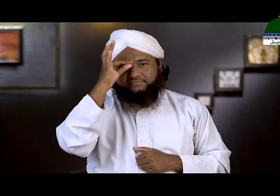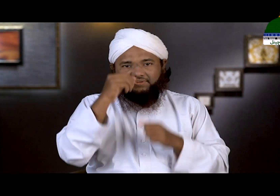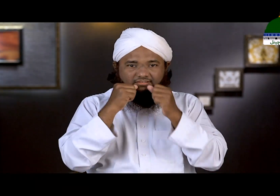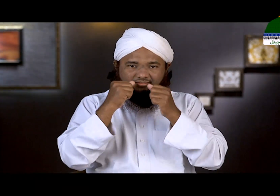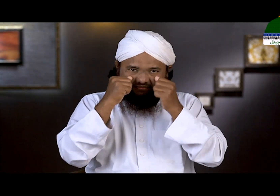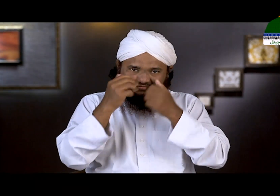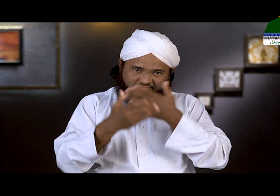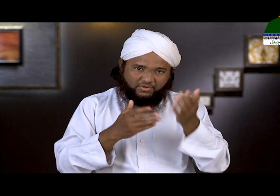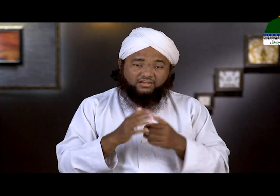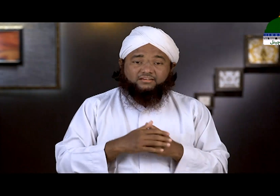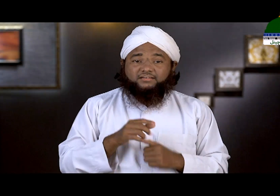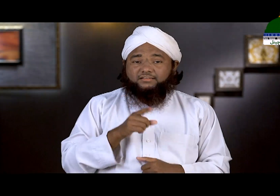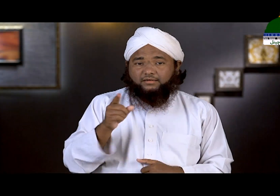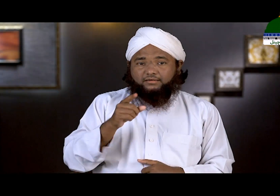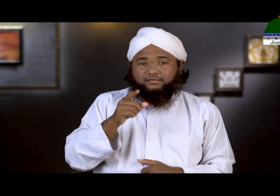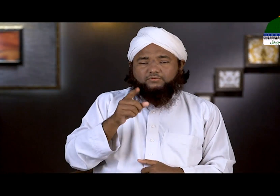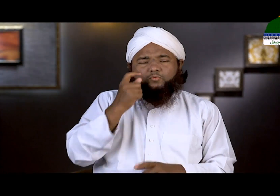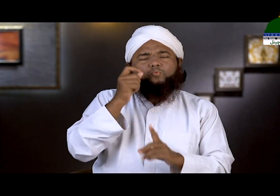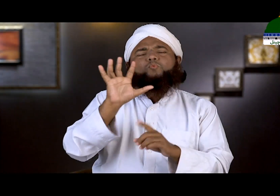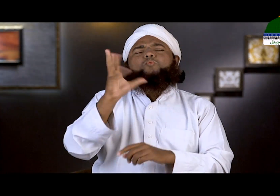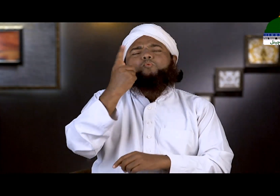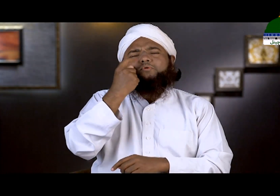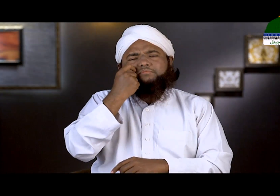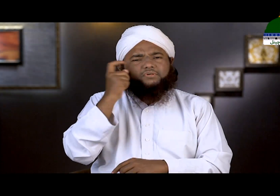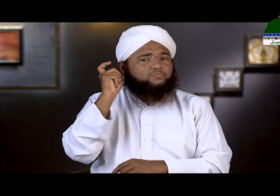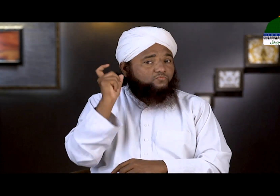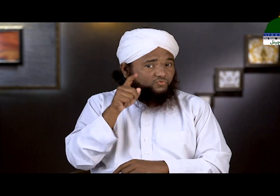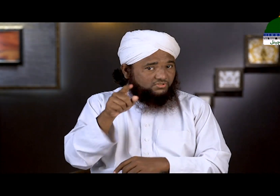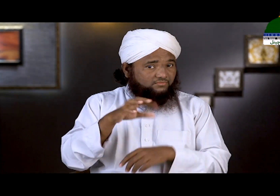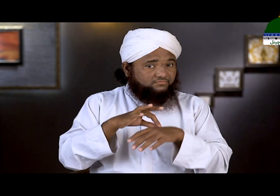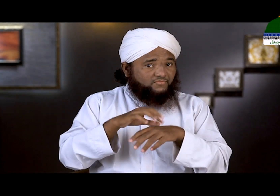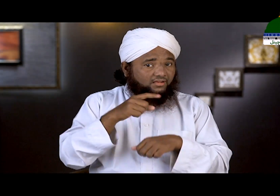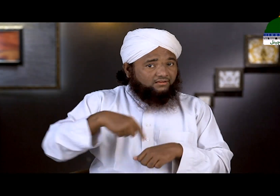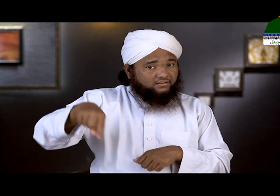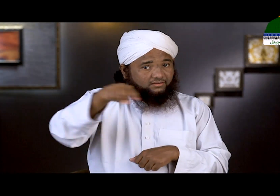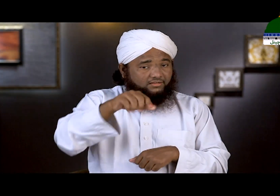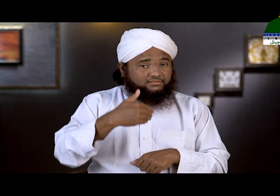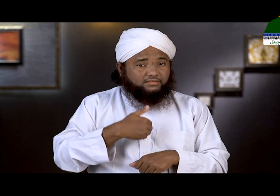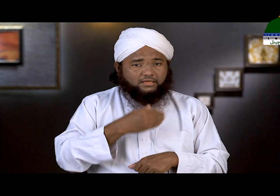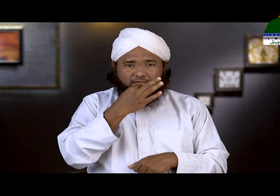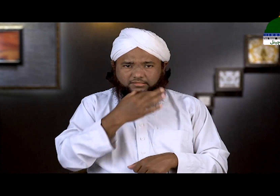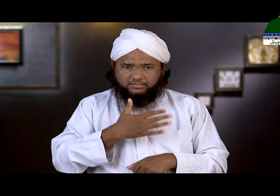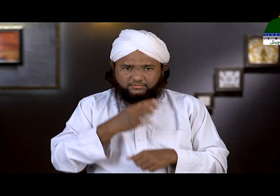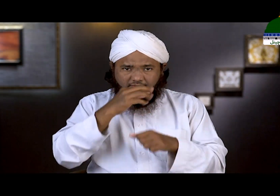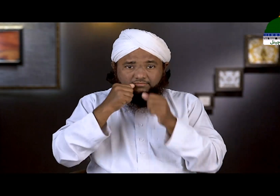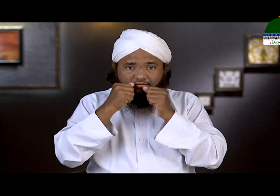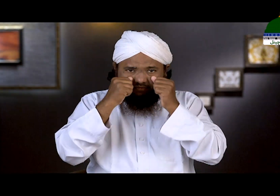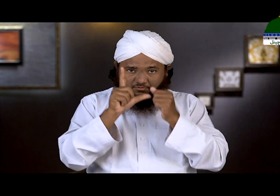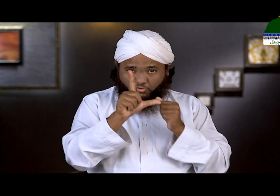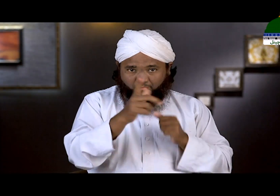کی تعظیم کرتے ہوئے مجھ پر ایک بار درود پڑھے، اللہ پاک اس سے ایک فرشتہ پیدا فرماتا ہے، اسے